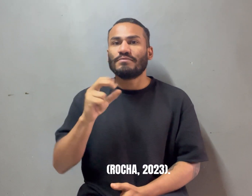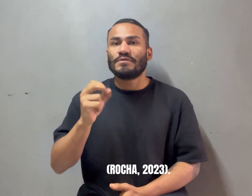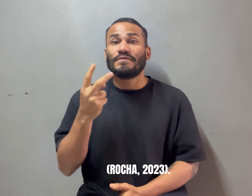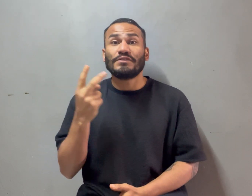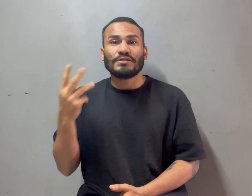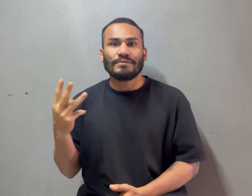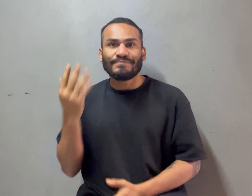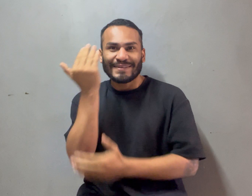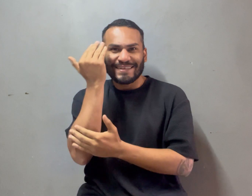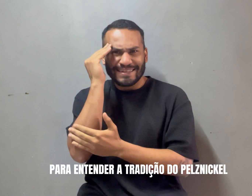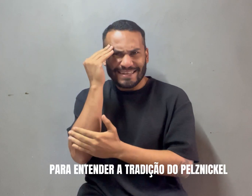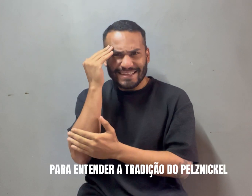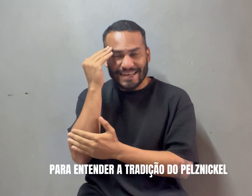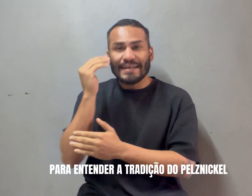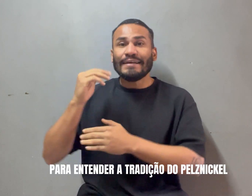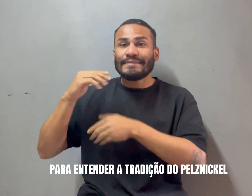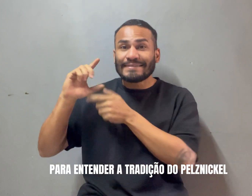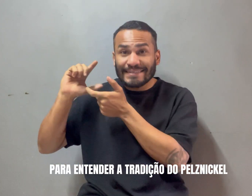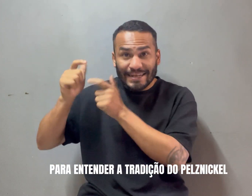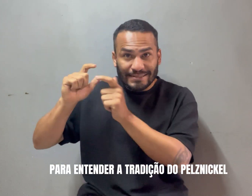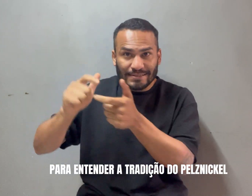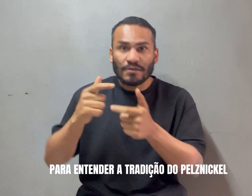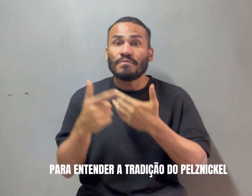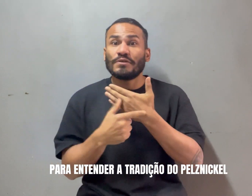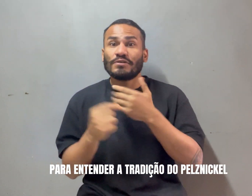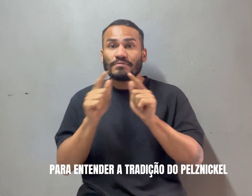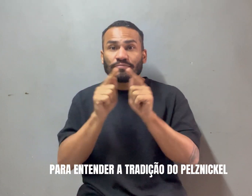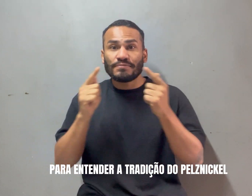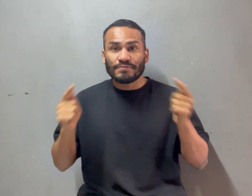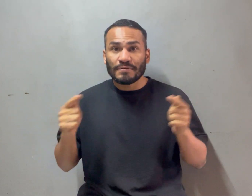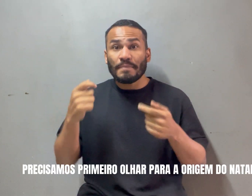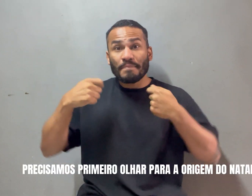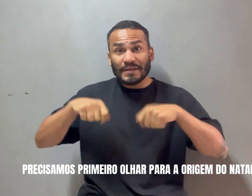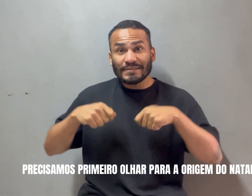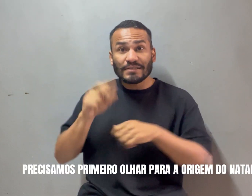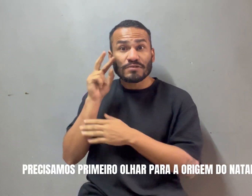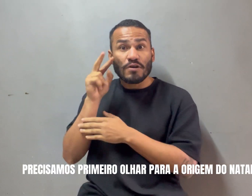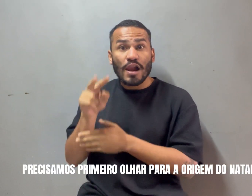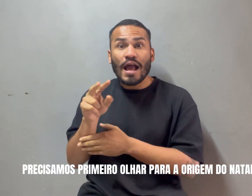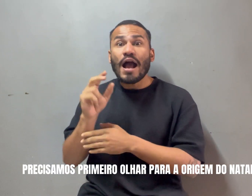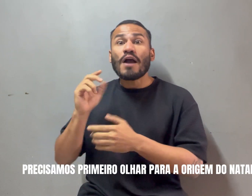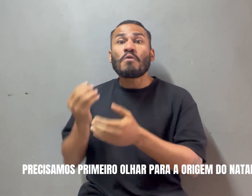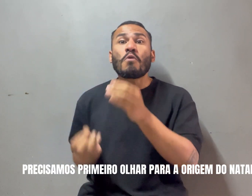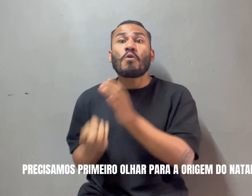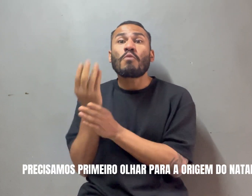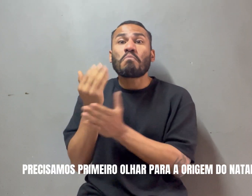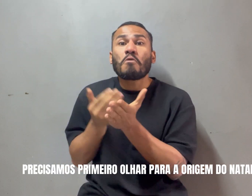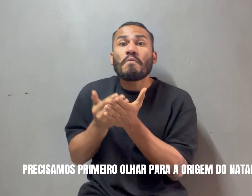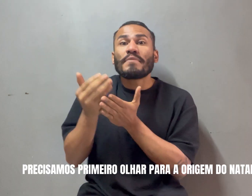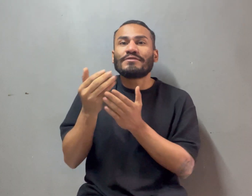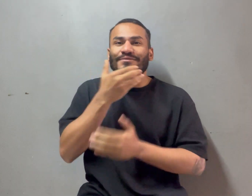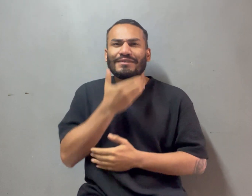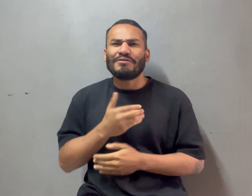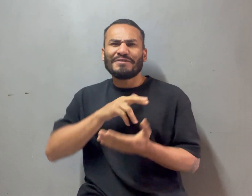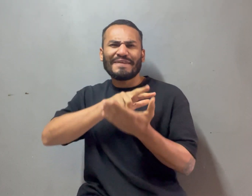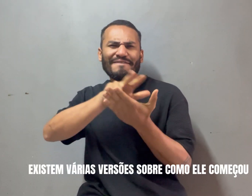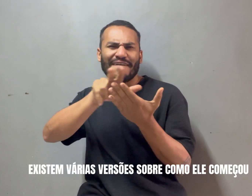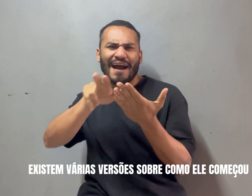2023. Para entender a tradição do Pelsníquel, precisamos primeiro olhar para a origem do Natal. Existem